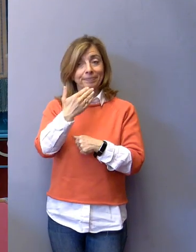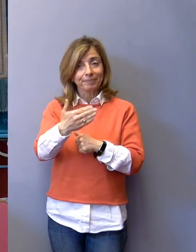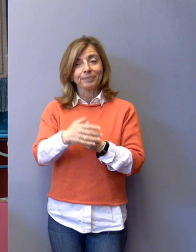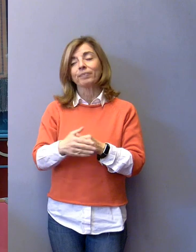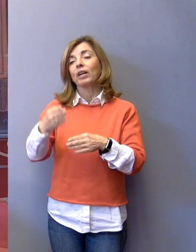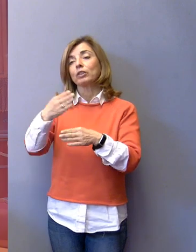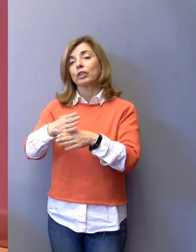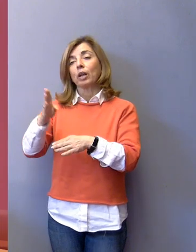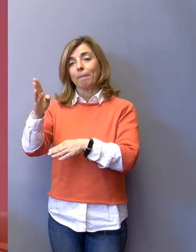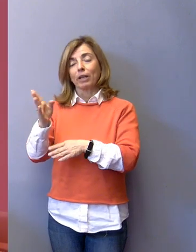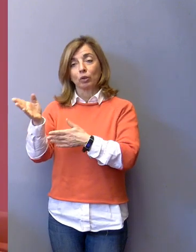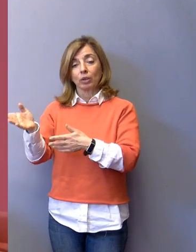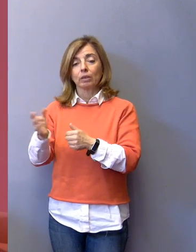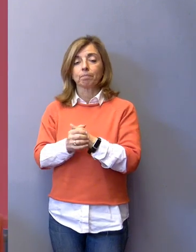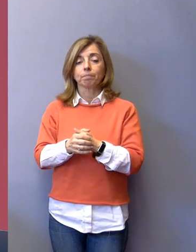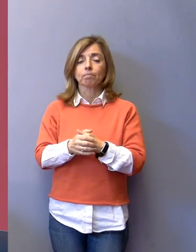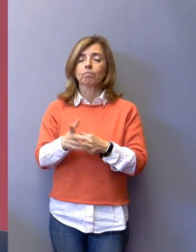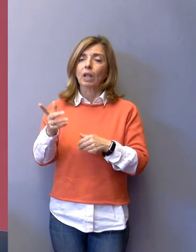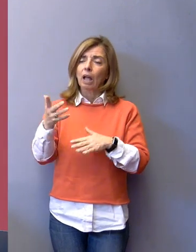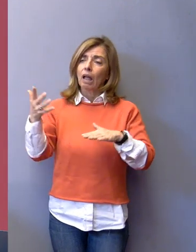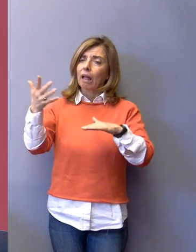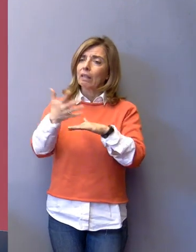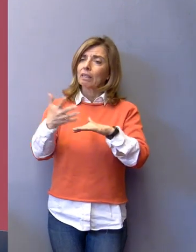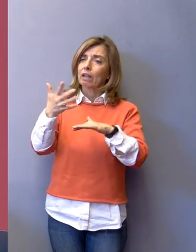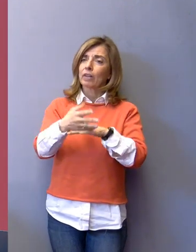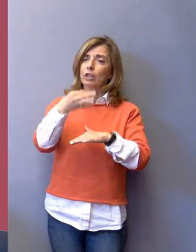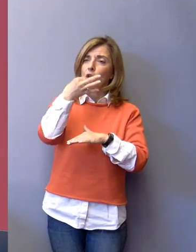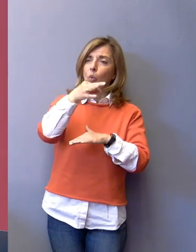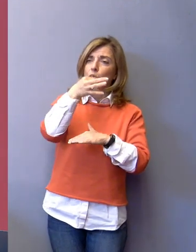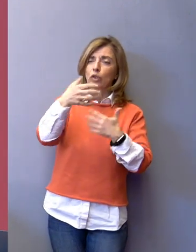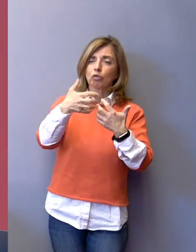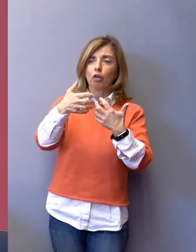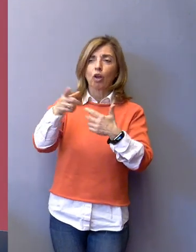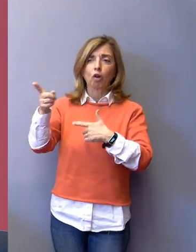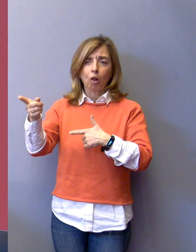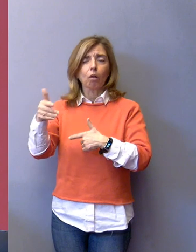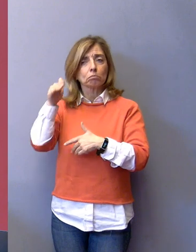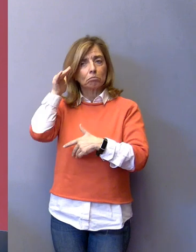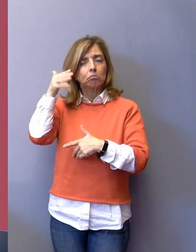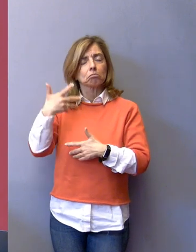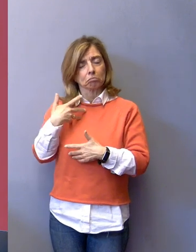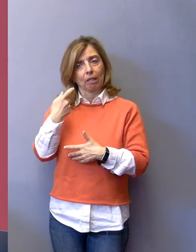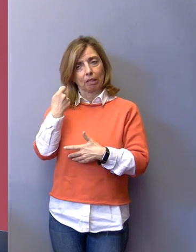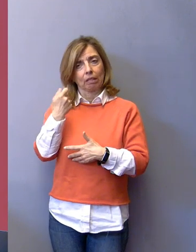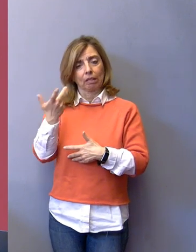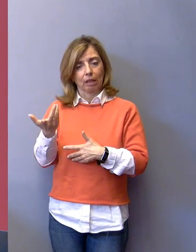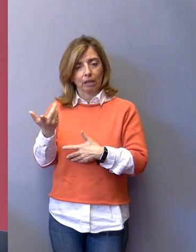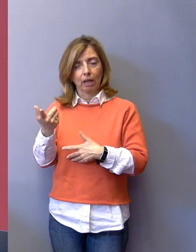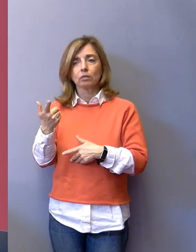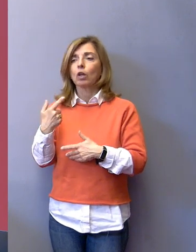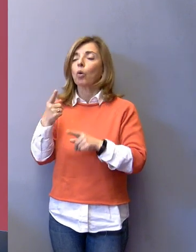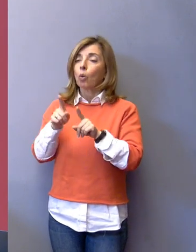ho ascoltato con grande interesse gli interventi di illustrazione dei colleghi che hanno presentato le richieste di